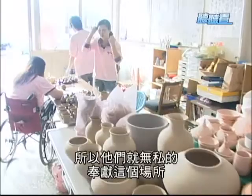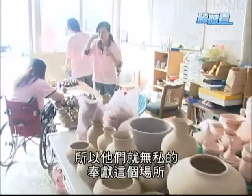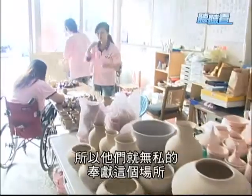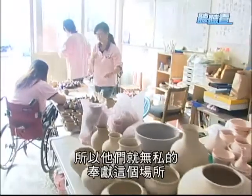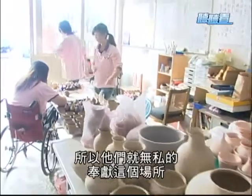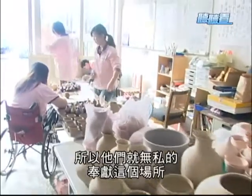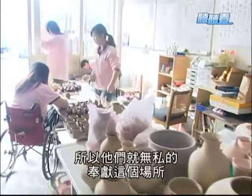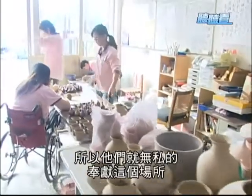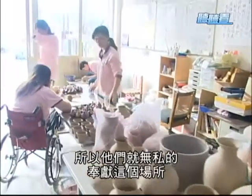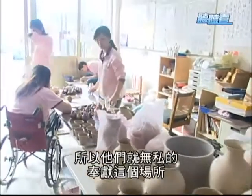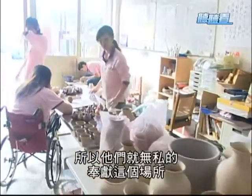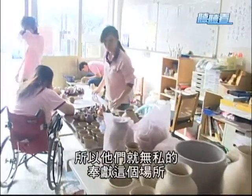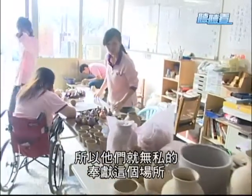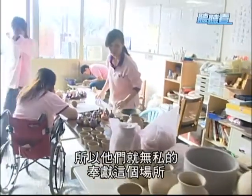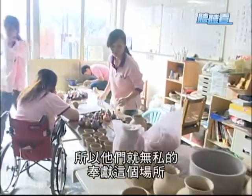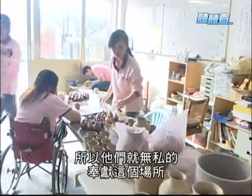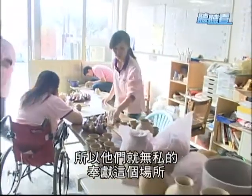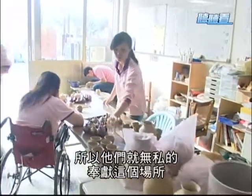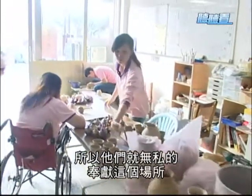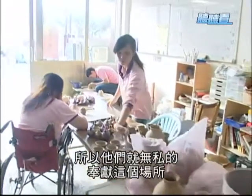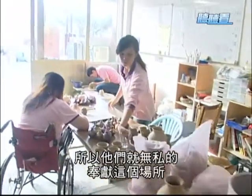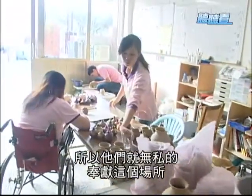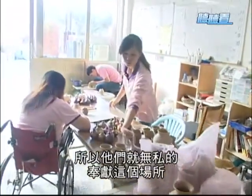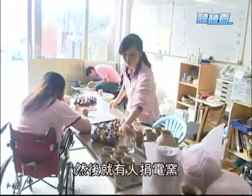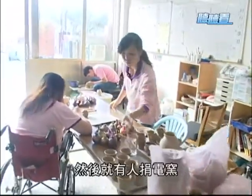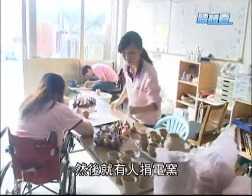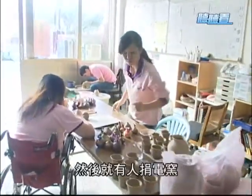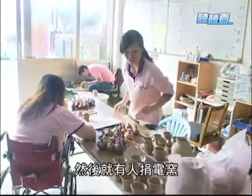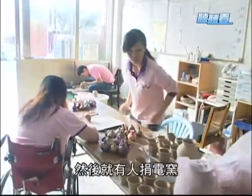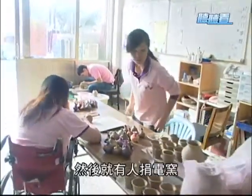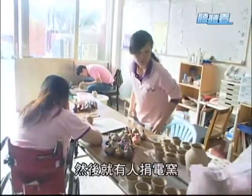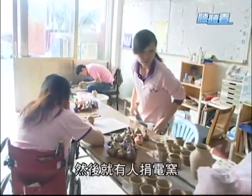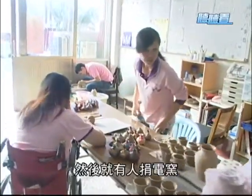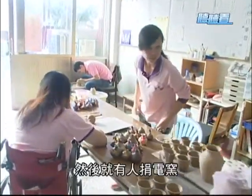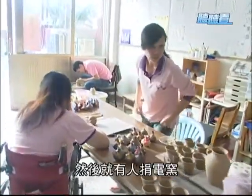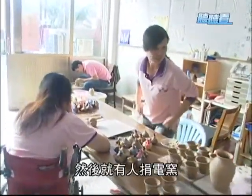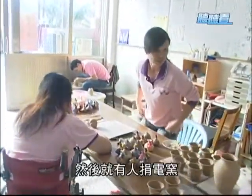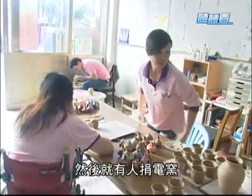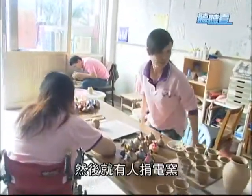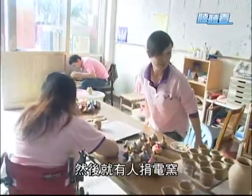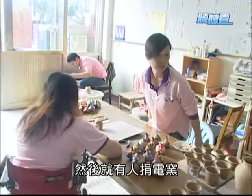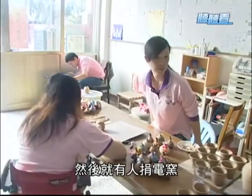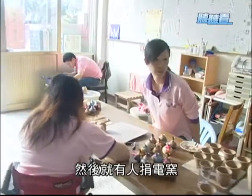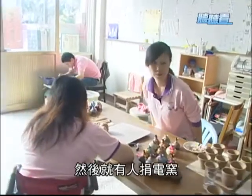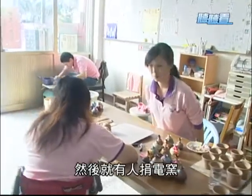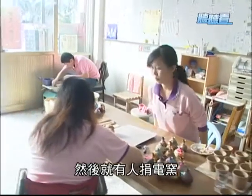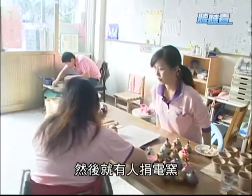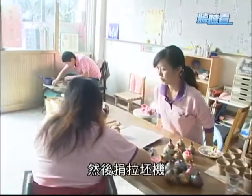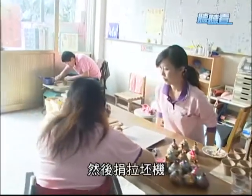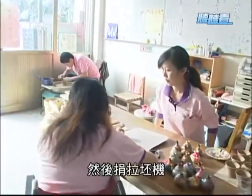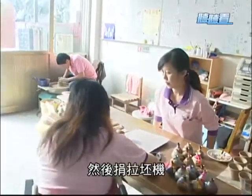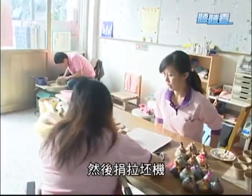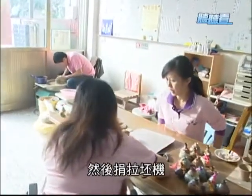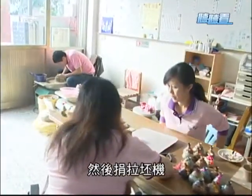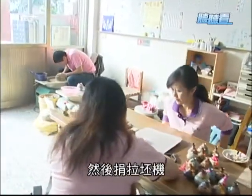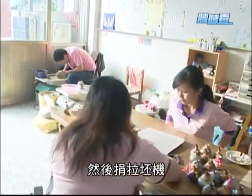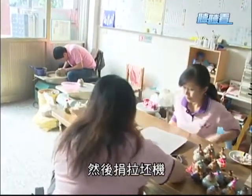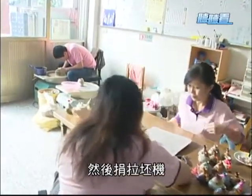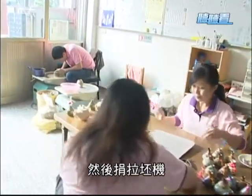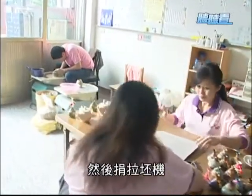们就无私的奉献这个场所，然后呢就有人捐那个电窑，然后捐拉胚机，